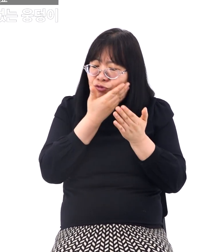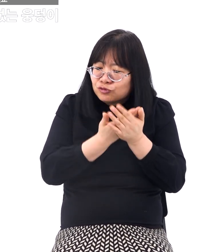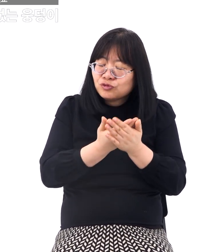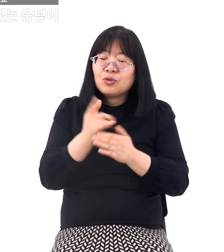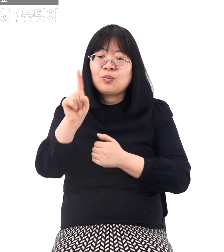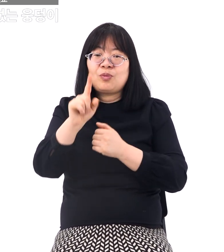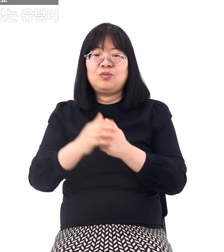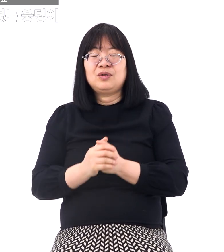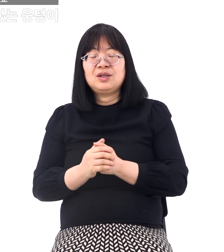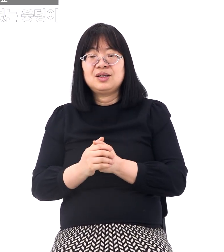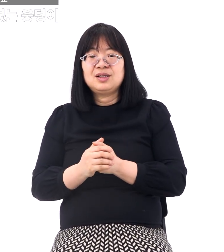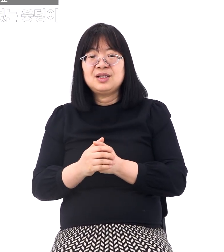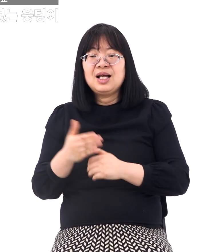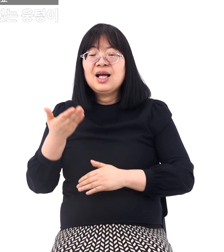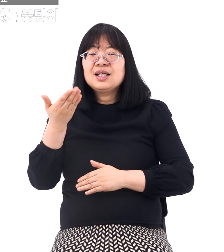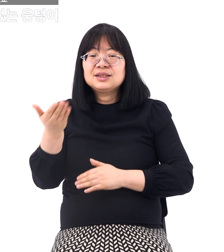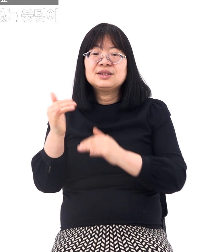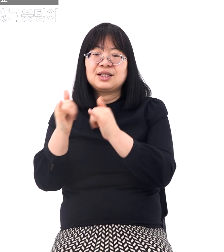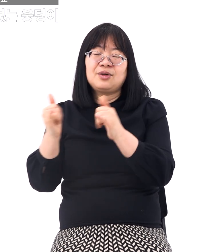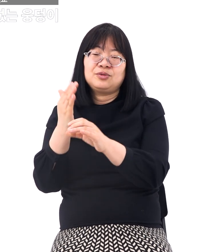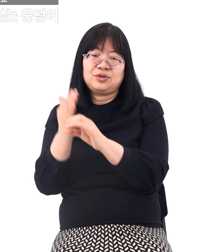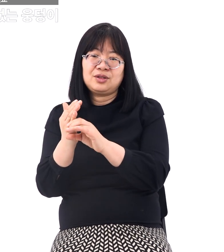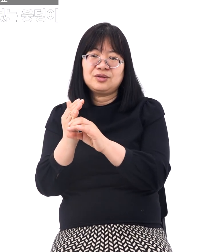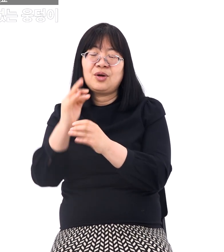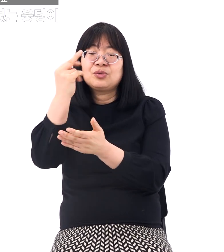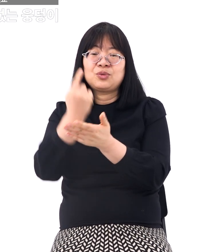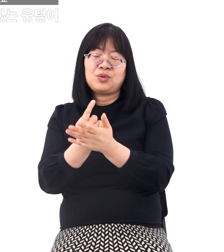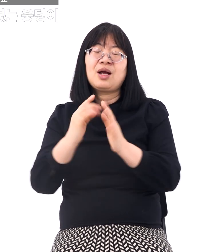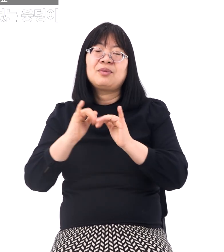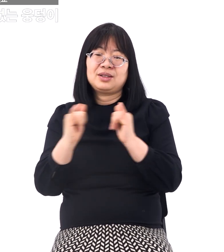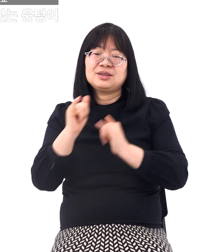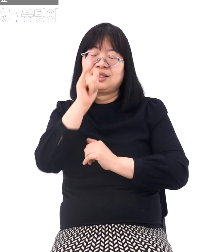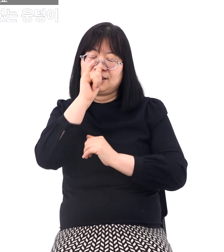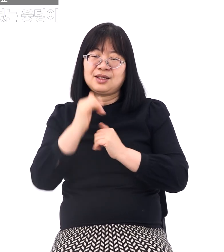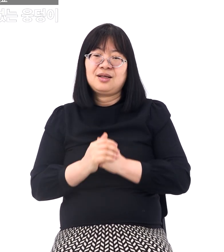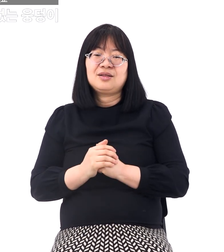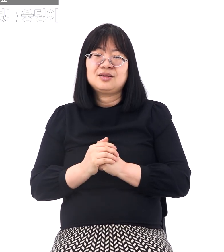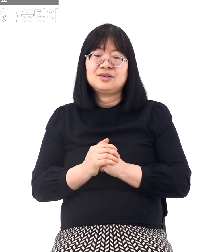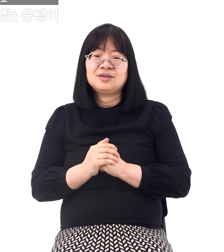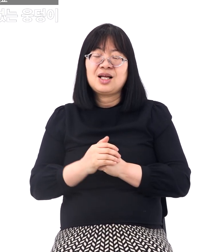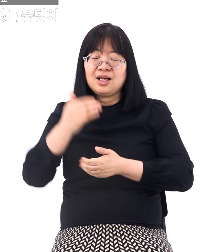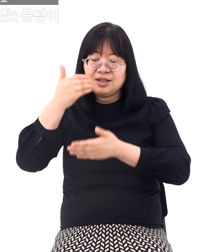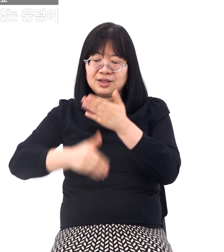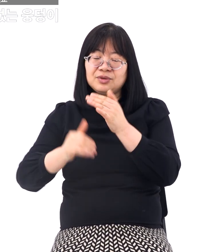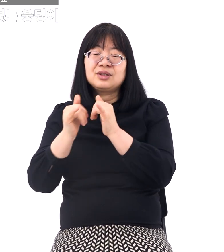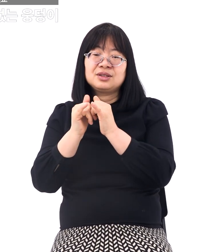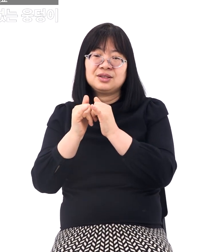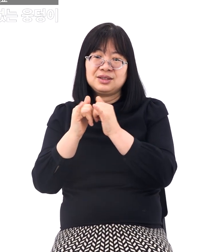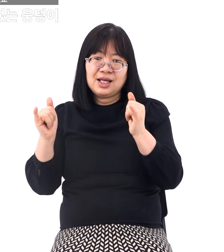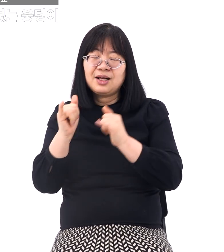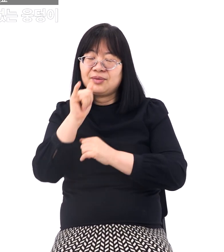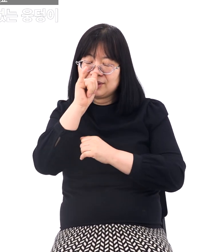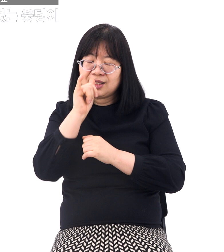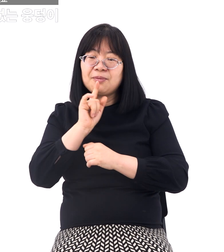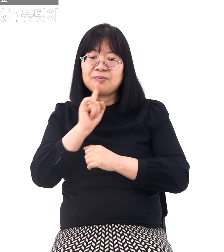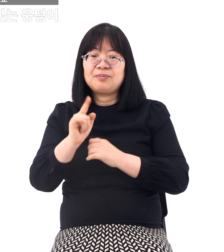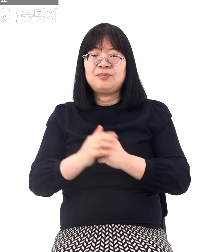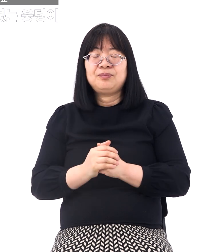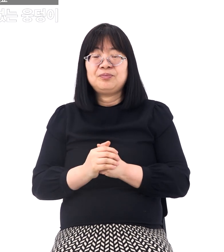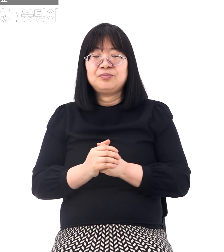것은 그들 가운데에도 돌아올 백성이 있다. 남겨질 백성이 있다. 그